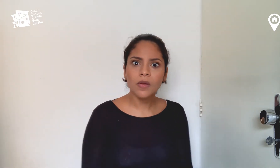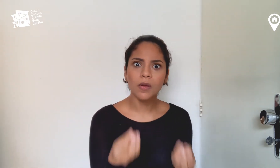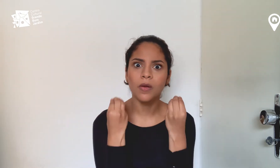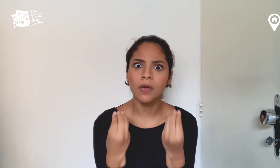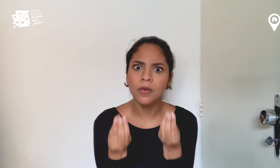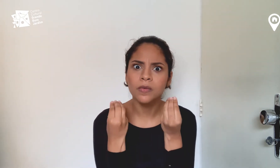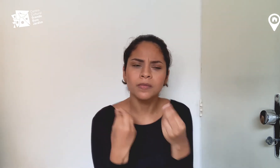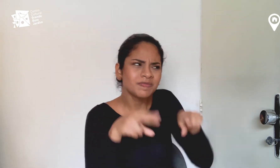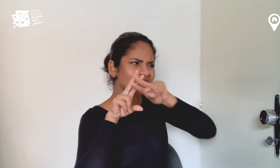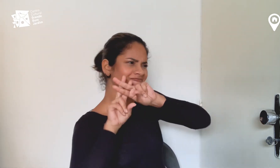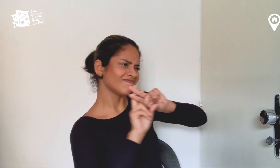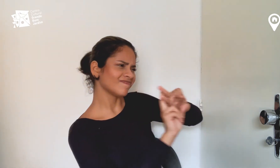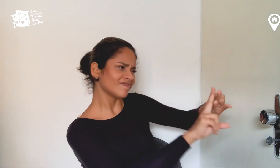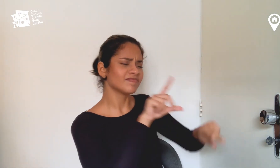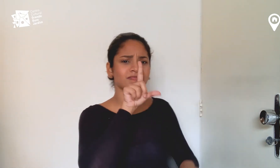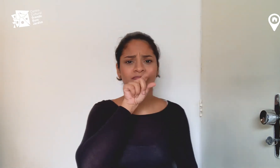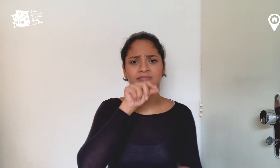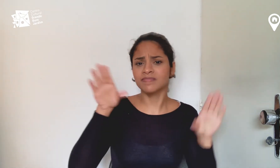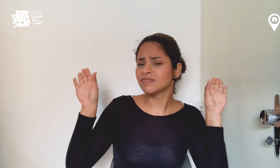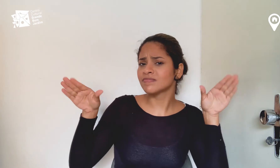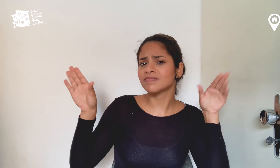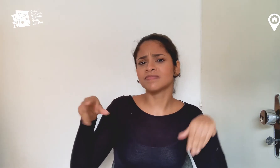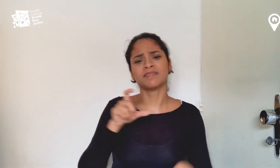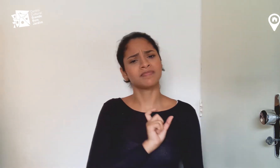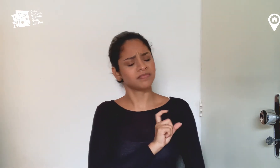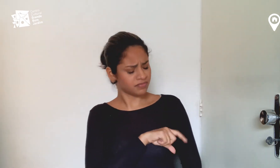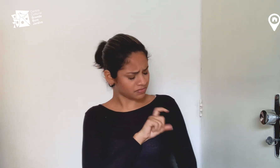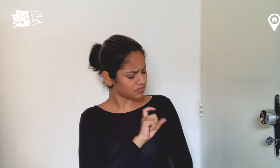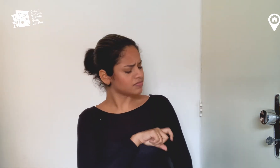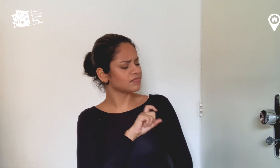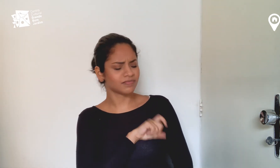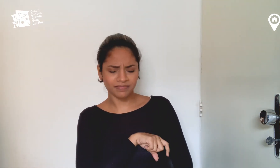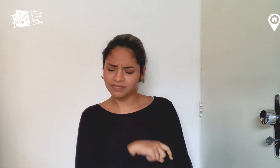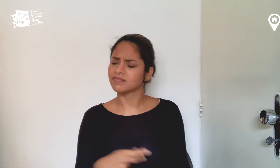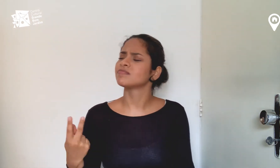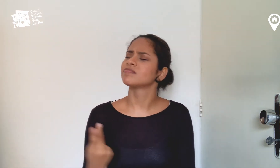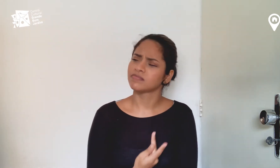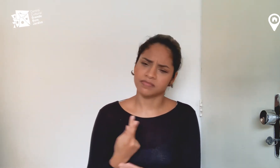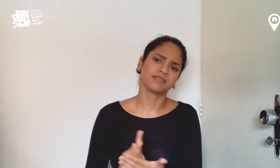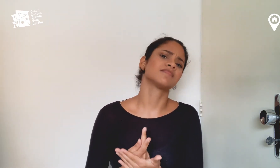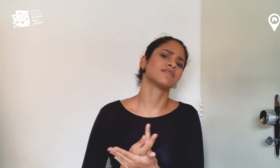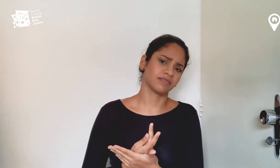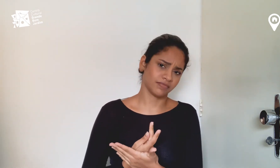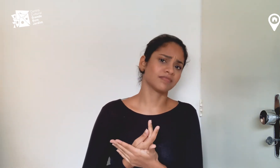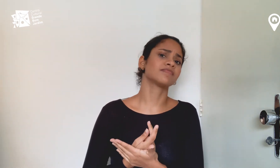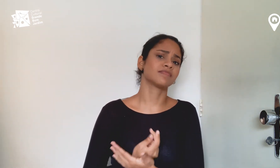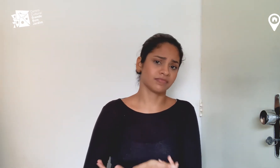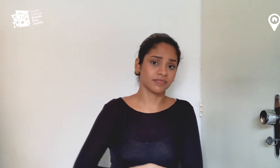É muita crueldade tirar a liberdade de um bichinho assim. É o fim.